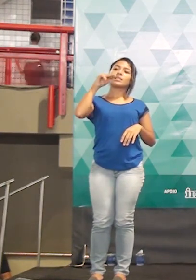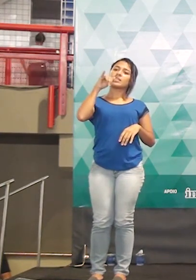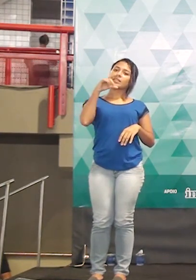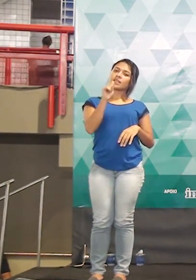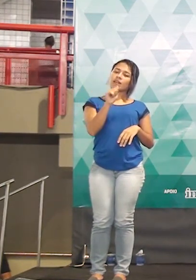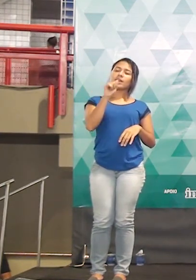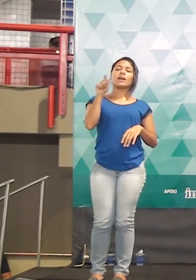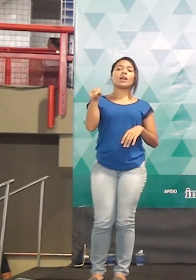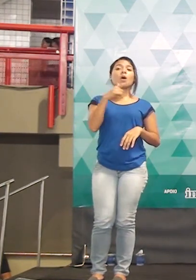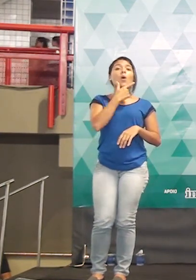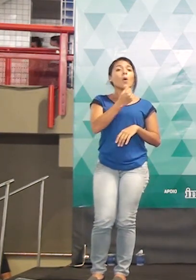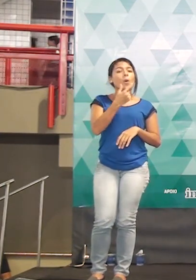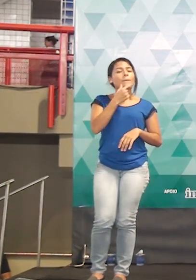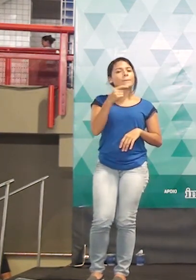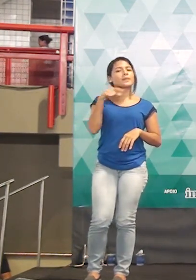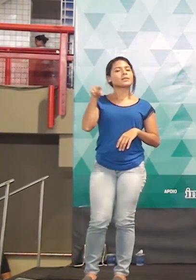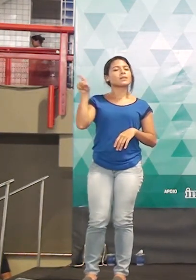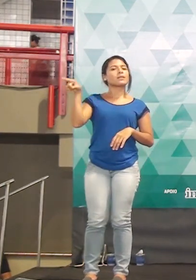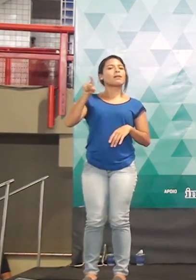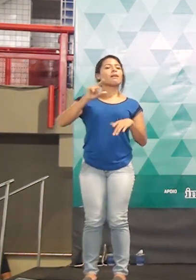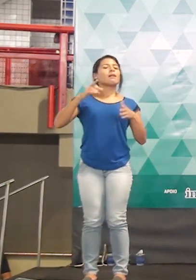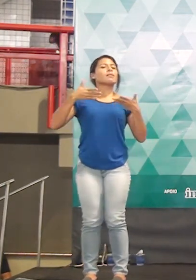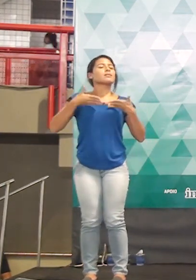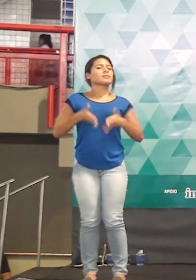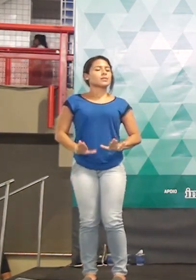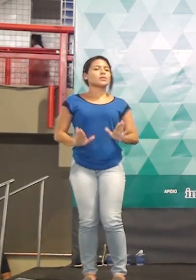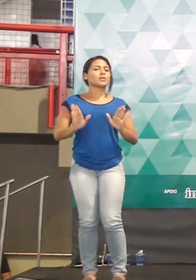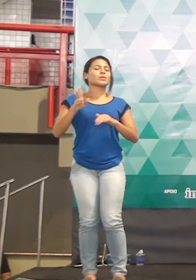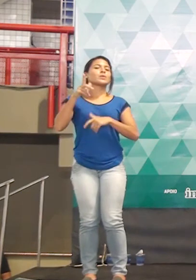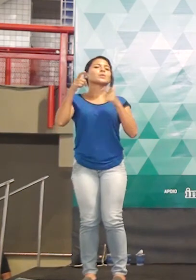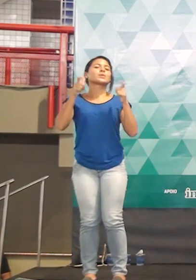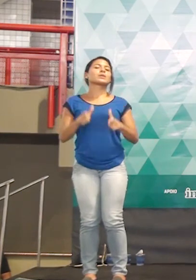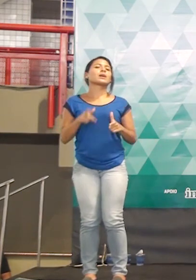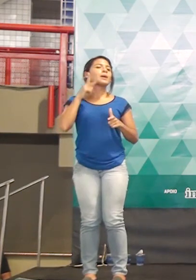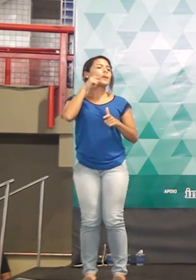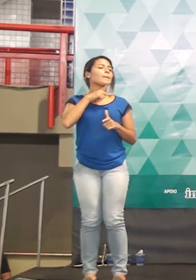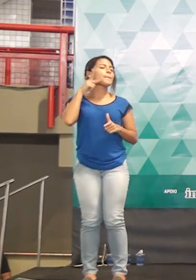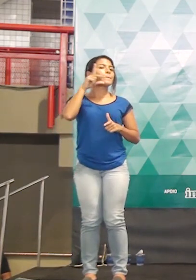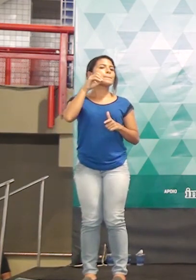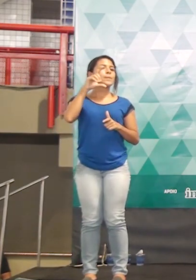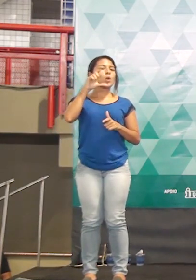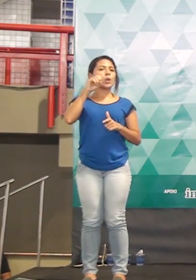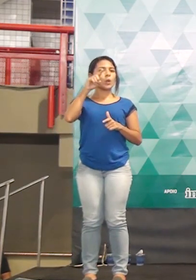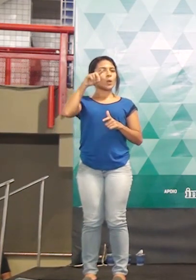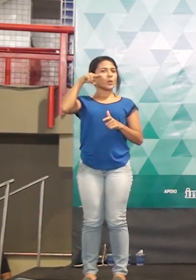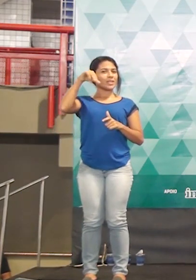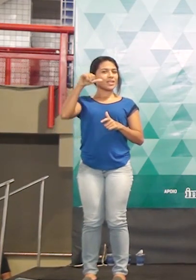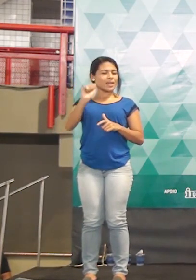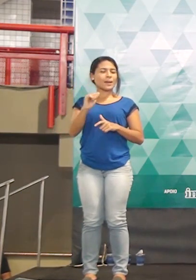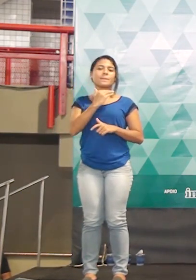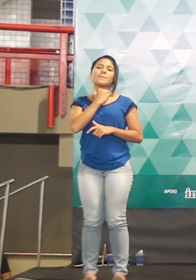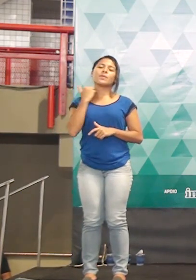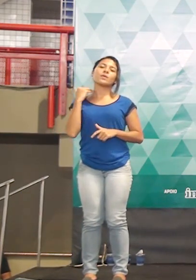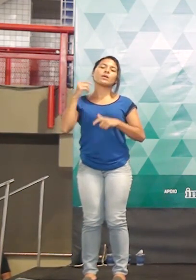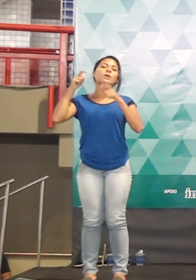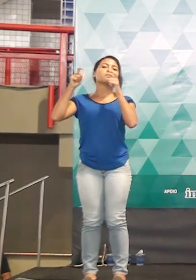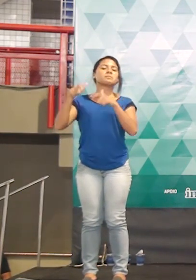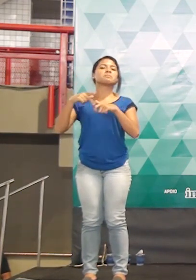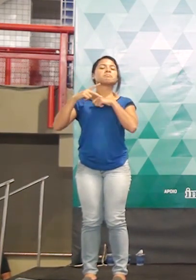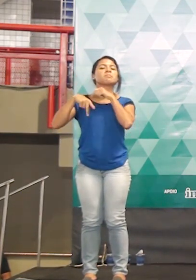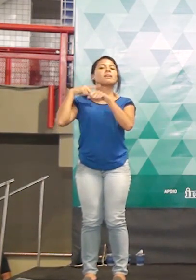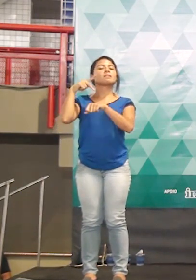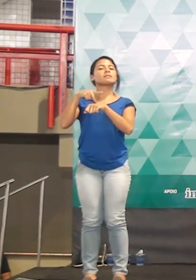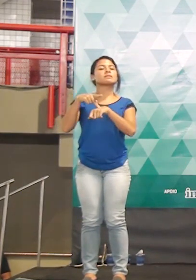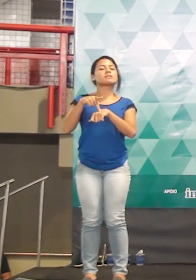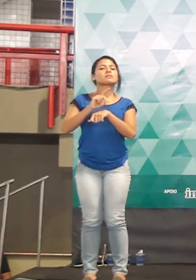esse sociólogo polonês que morreu na Inglaterra, certo? Aos 91 anos, em janeiro desse